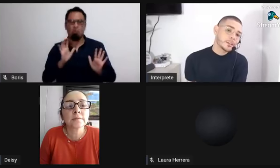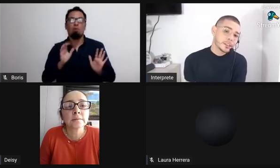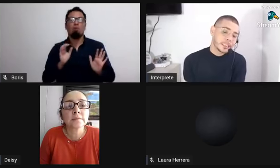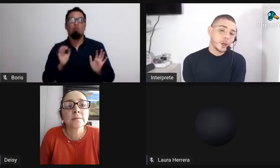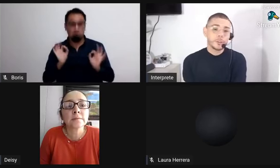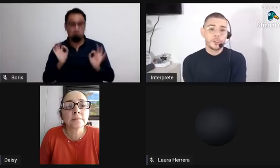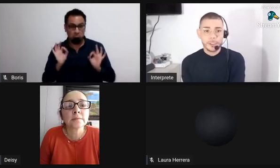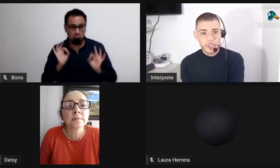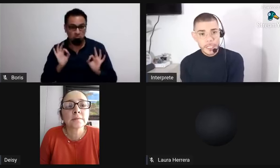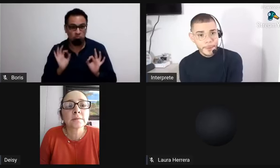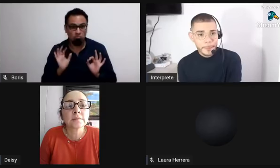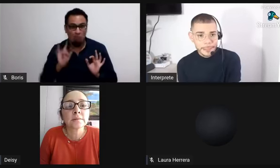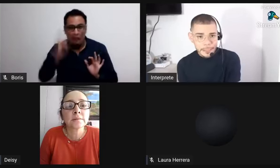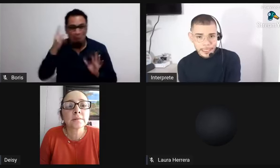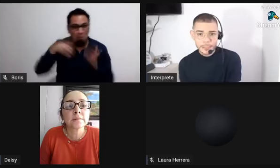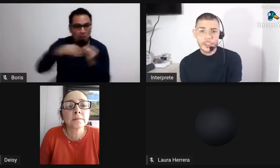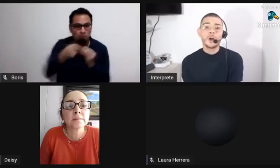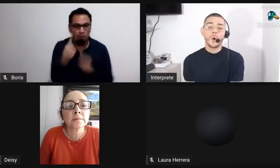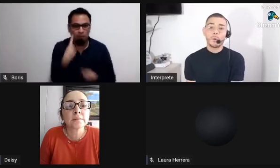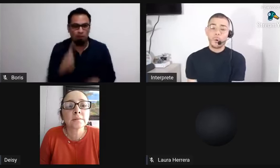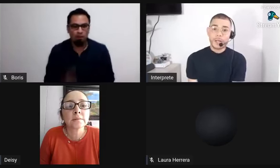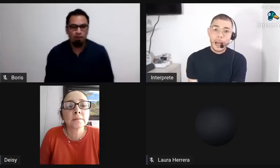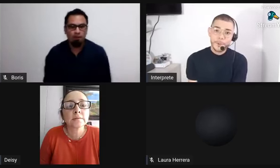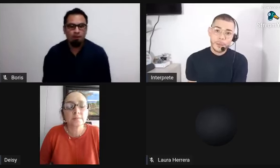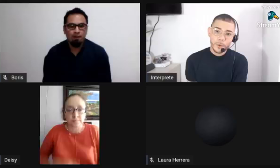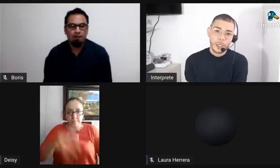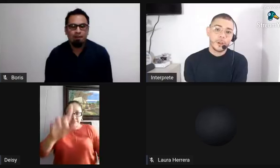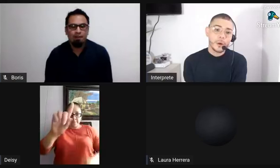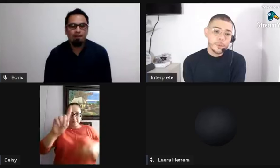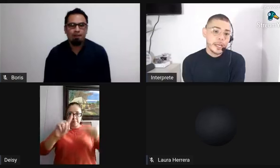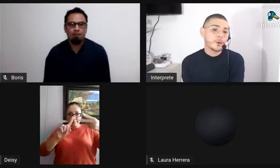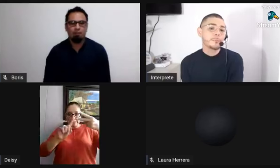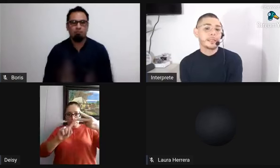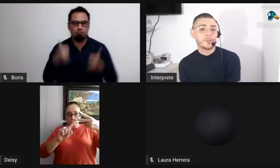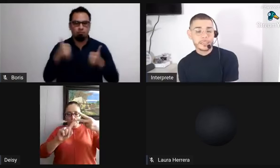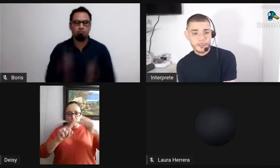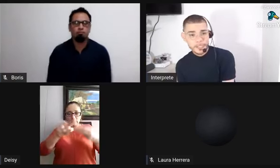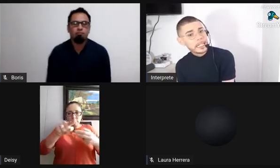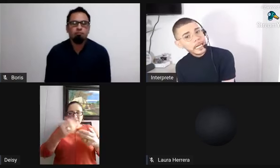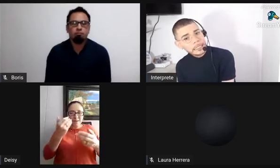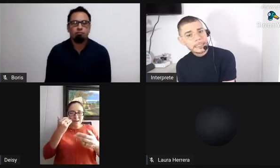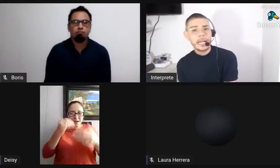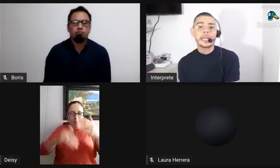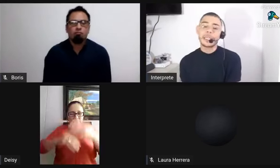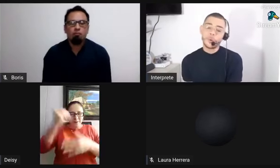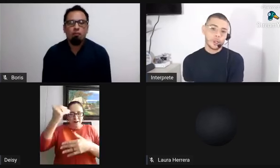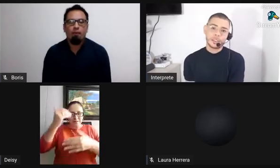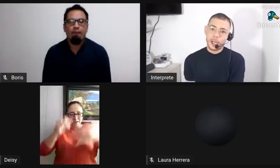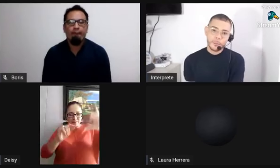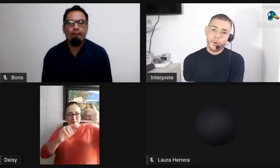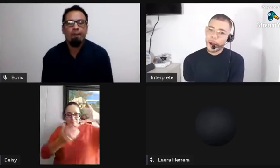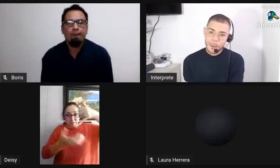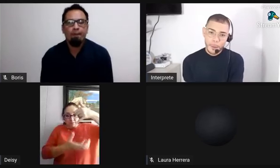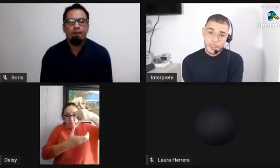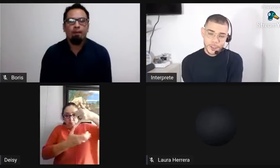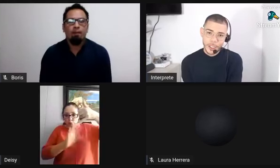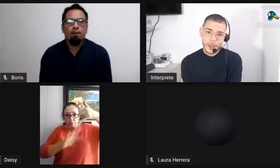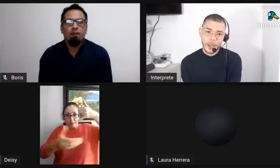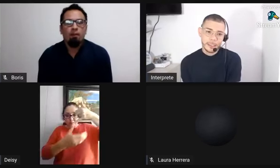entonces, como yo mencionaba en la presentación, hubo un cambio del modelo de gobierno y pasó a ser federalista. Y bueno, ya como habíamos mencionado en la